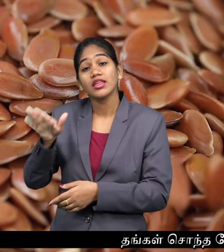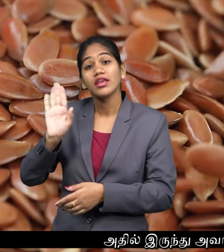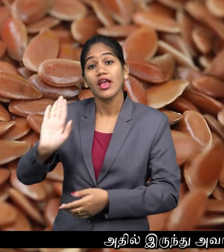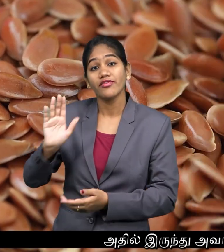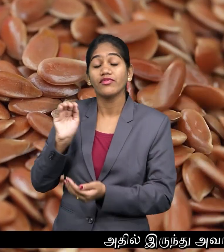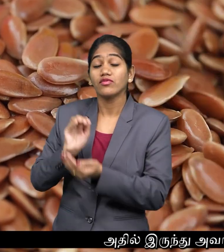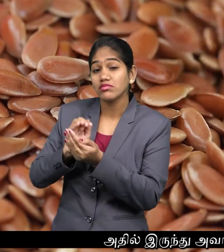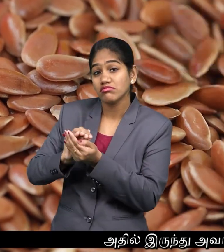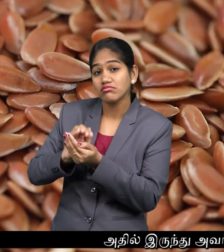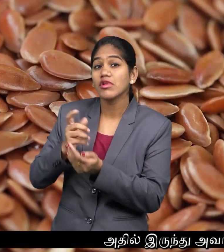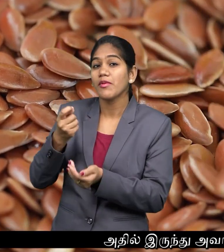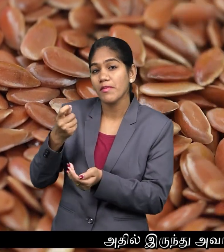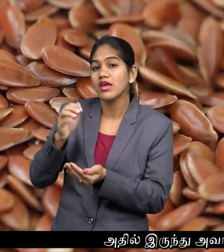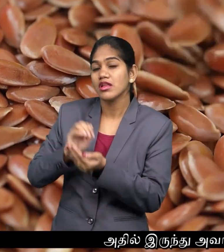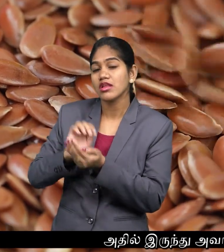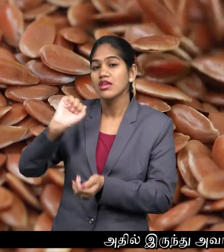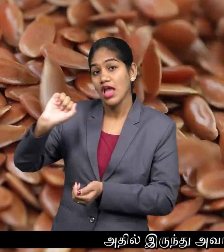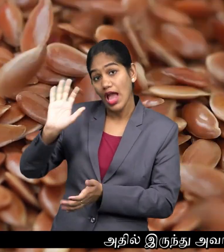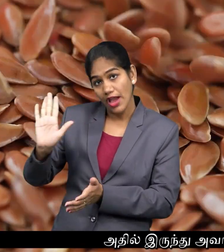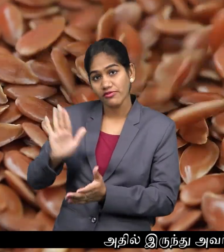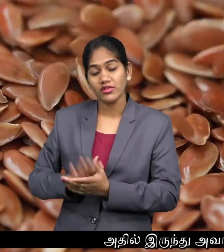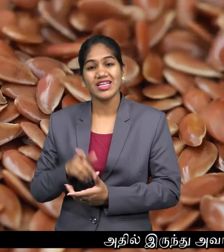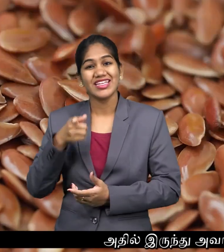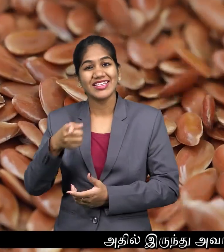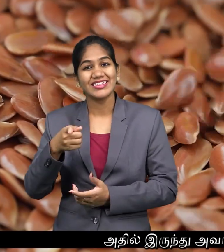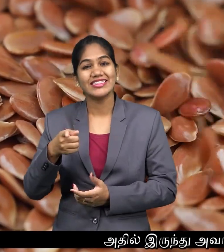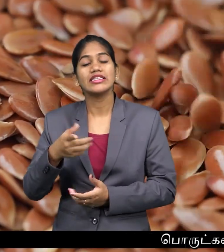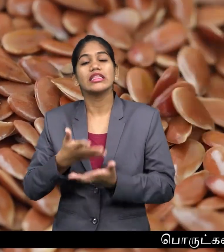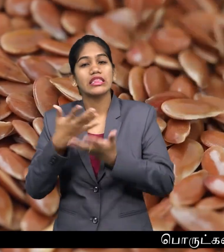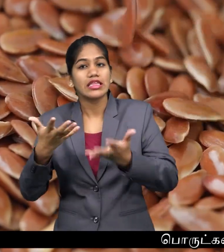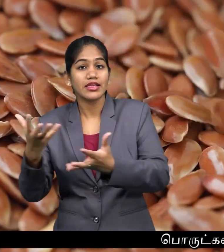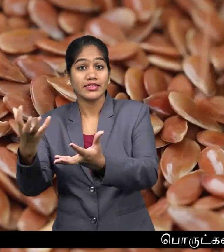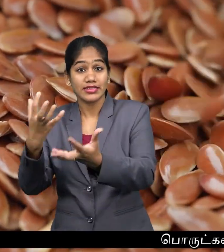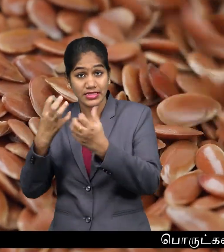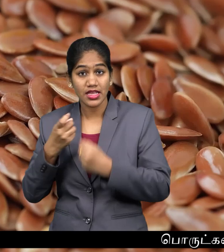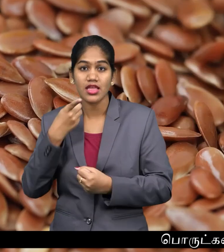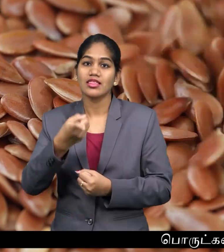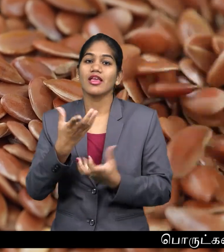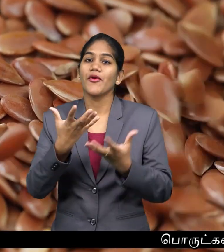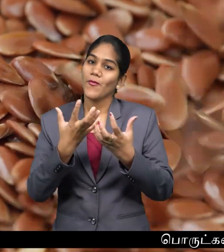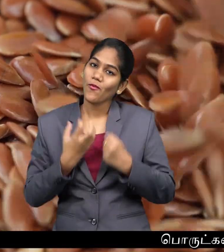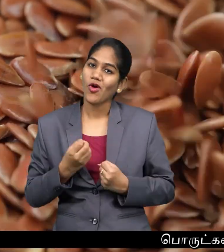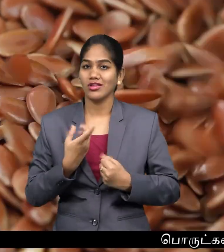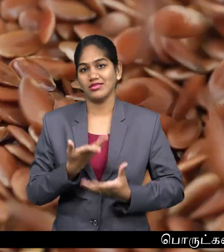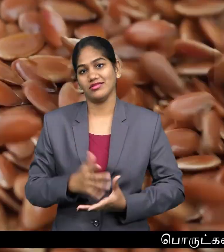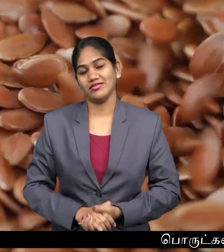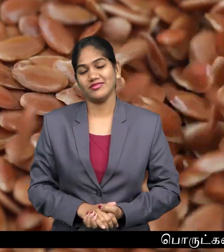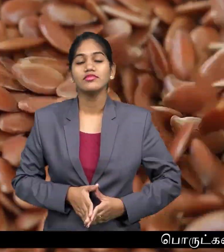கொண்டுள்ளனர். அதிலிருந்து அவர்கள் தங்களுக்கு தேவையான பொருட்களை வாங்குகிறார்கள்.